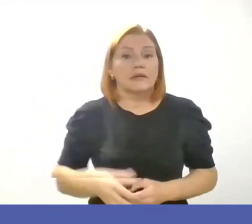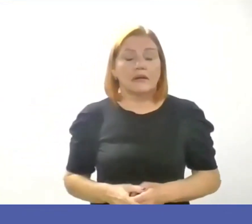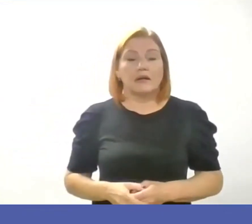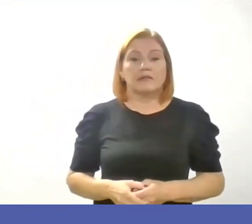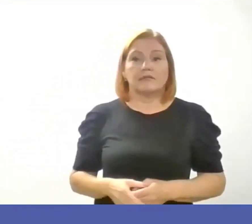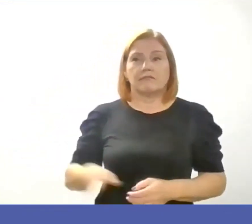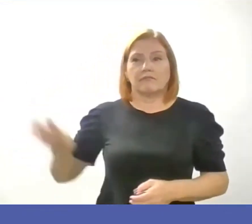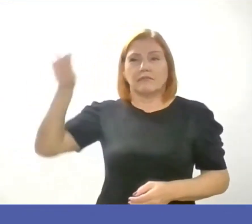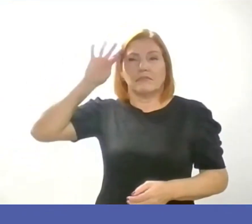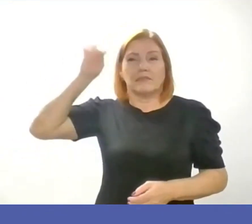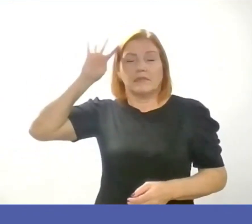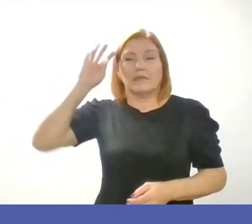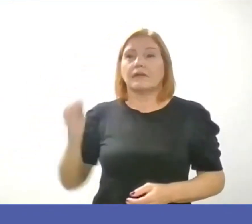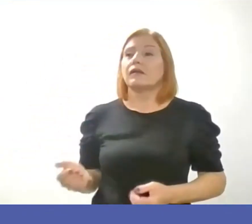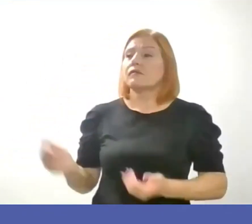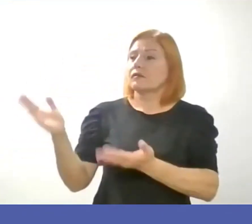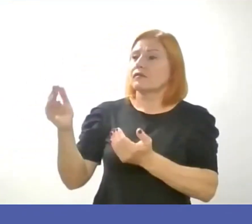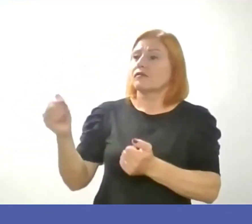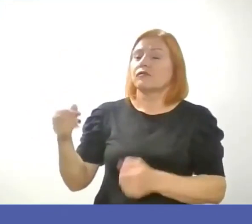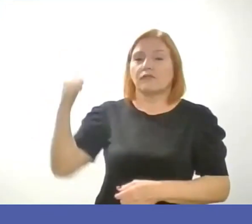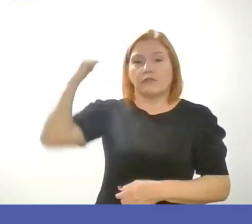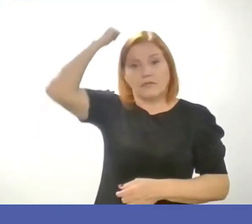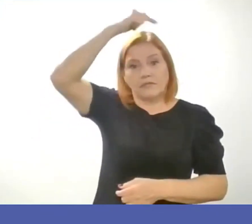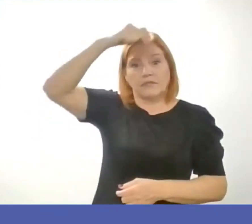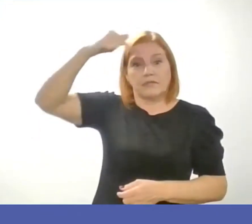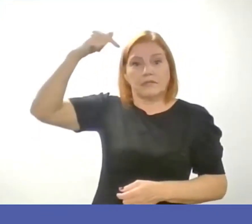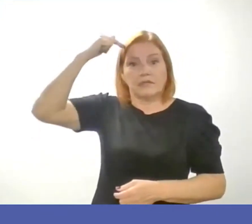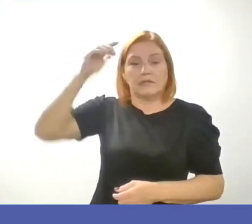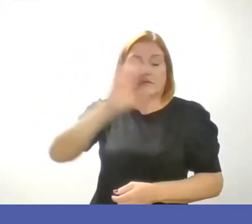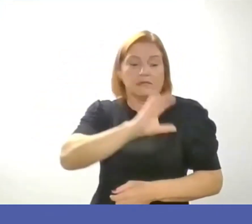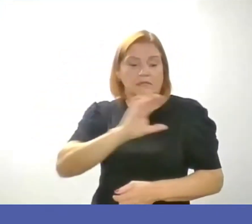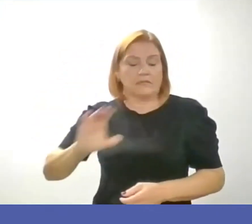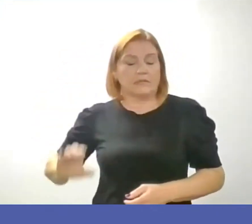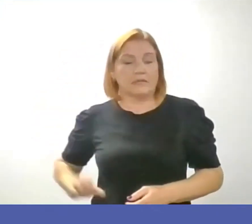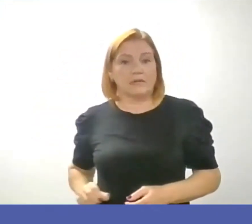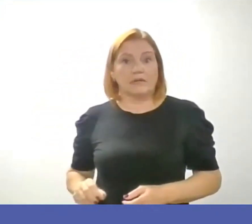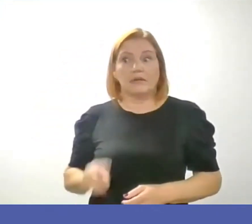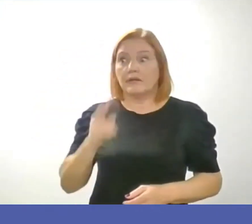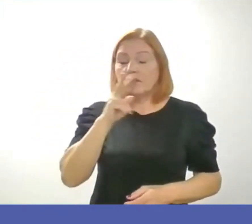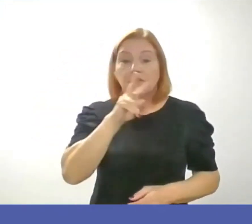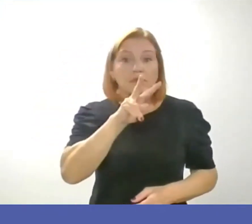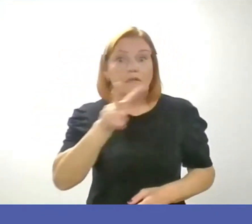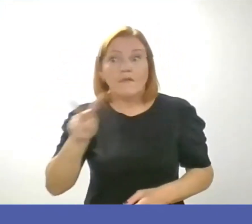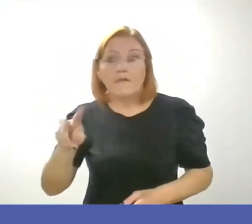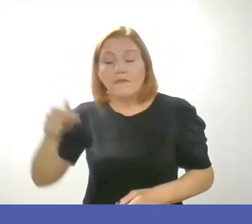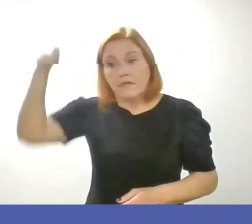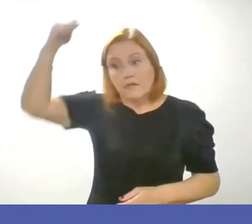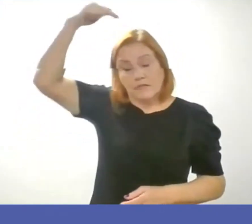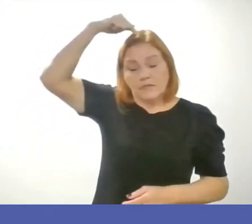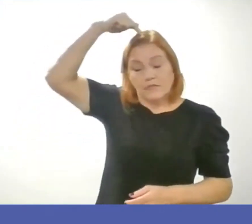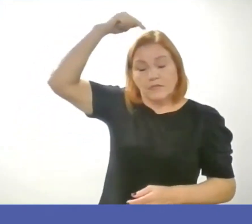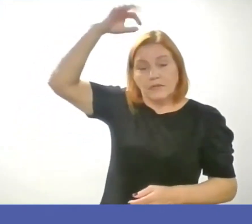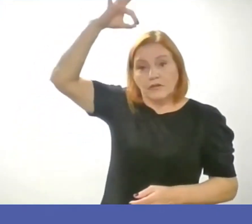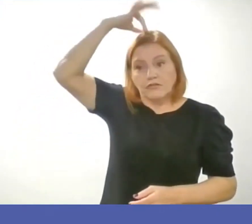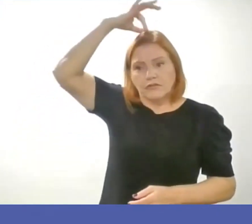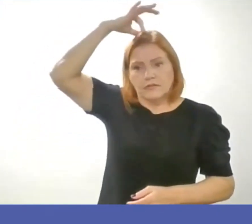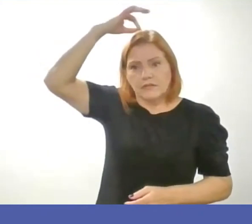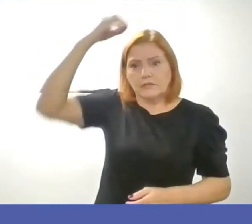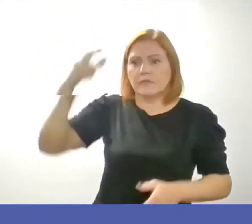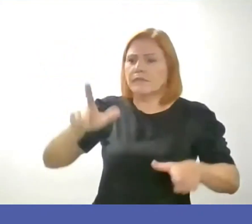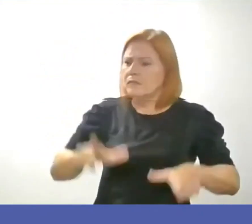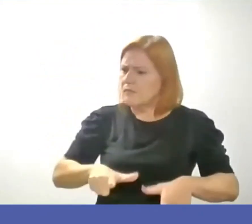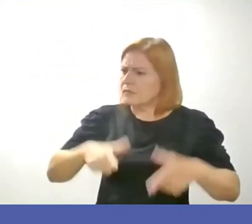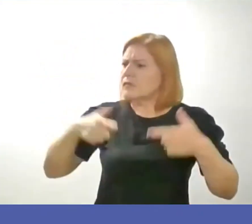para Cristo. Claramente percebemos a ação dos 7 espíritos da nossa época, atuando nos nossos